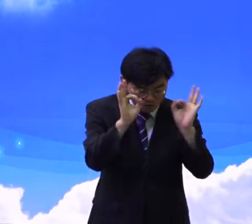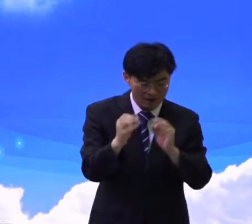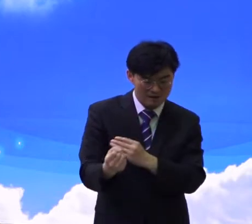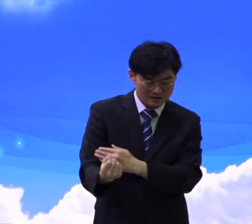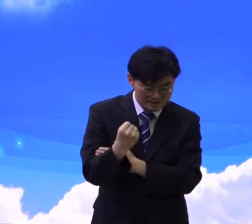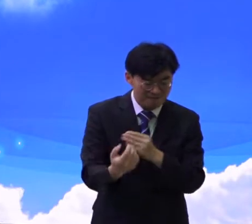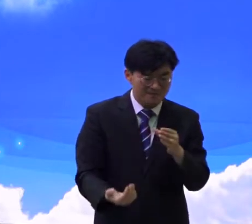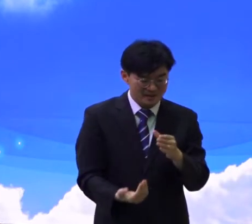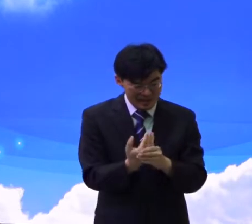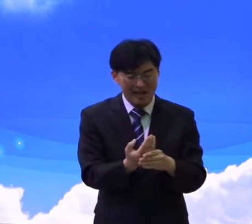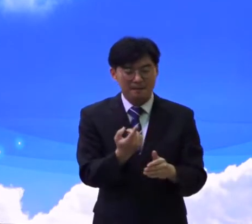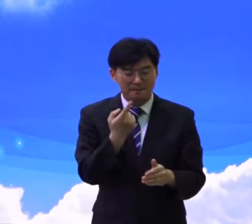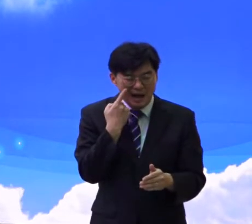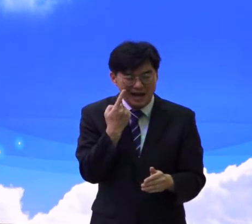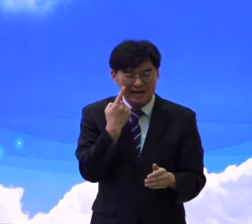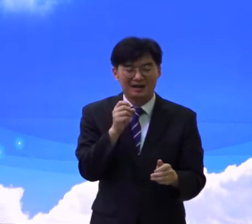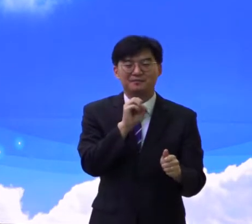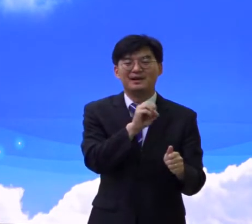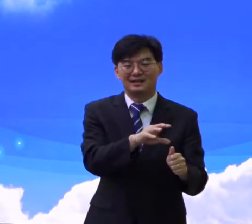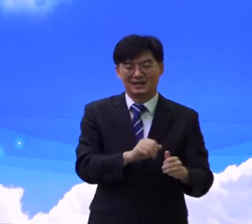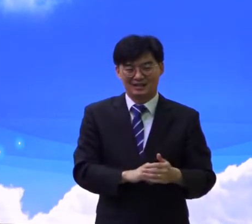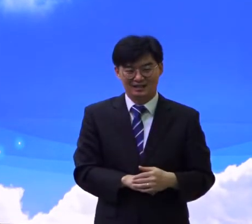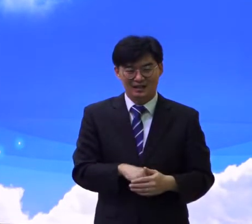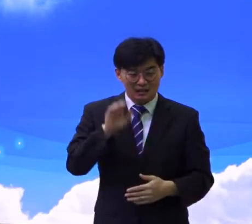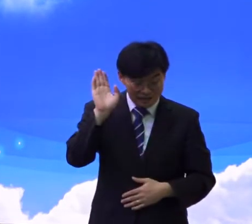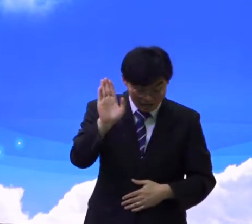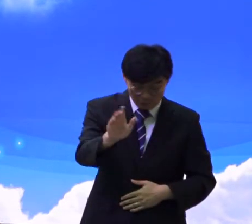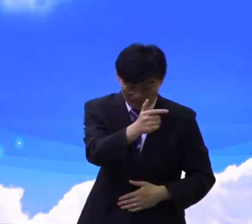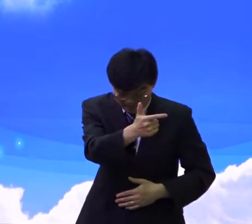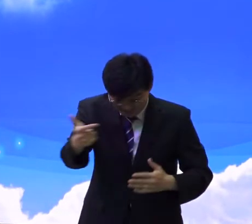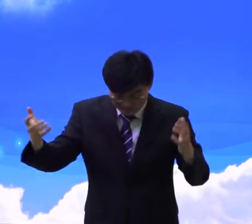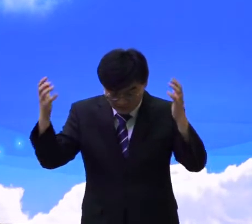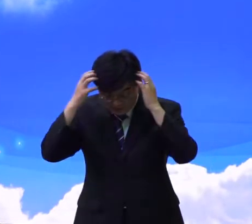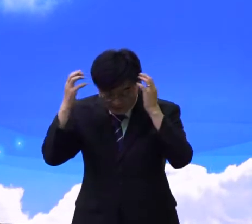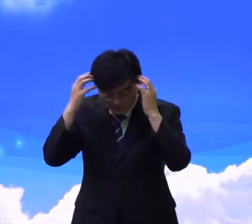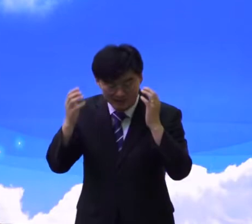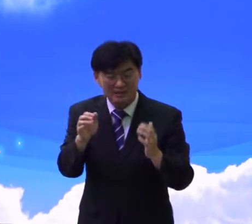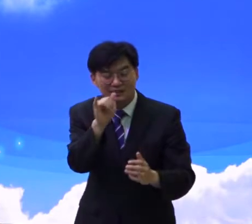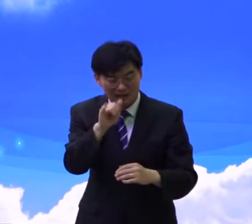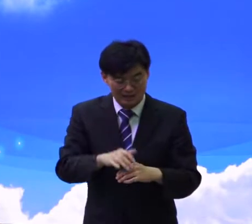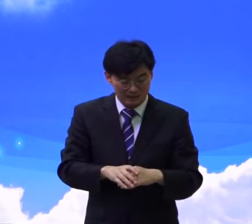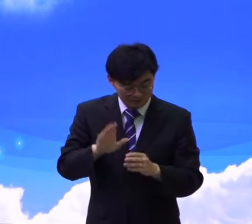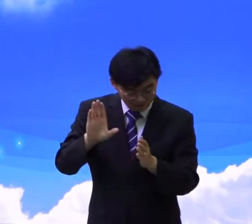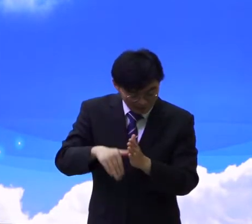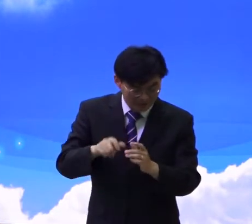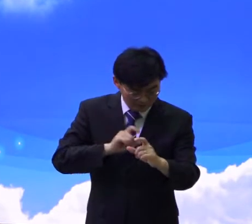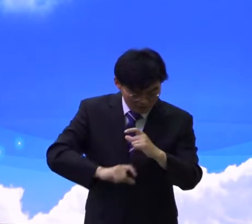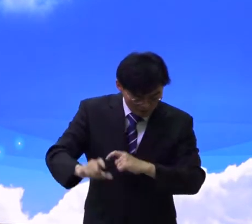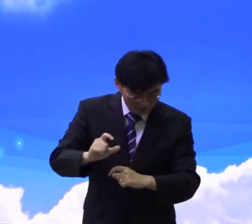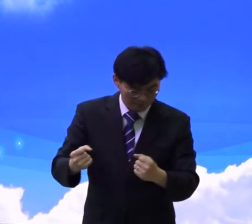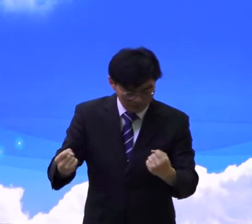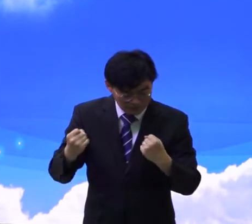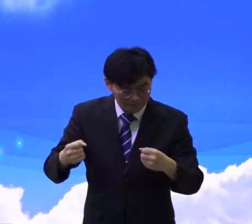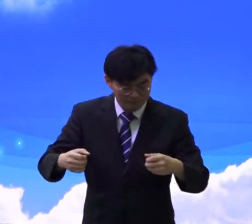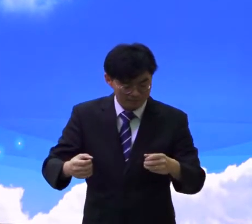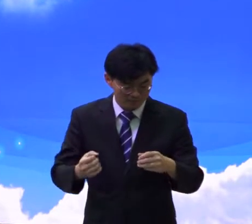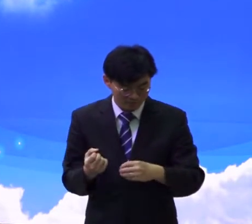지금보다 분명히 더 힘든 때가 올 것이다. 그때는 지금보다 더 열심히 달려야 한다 하는